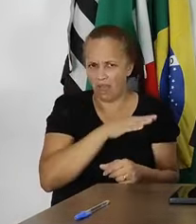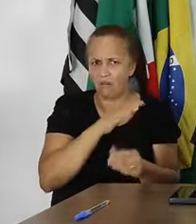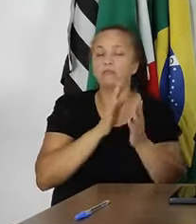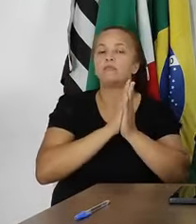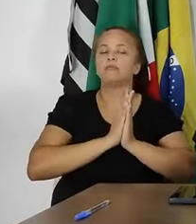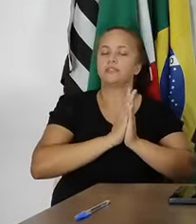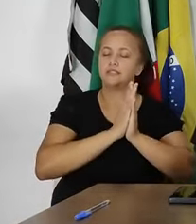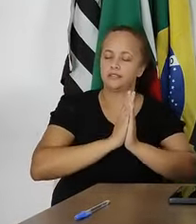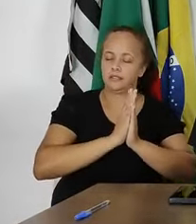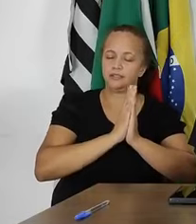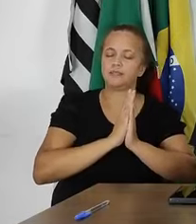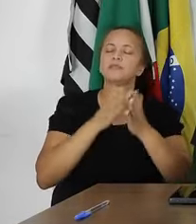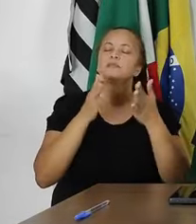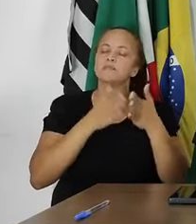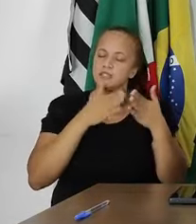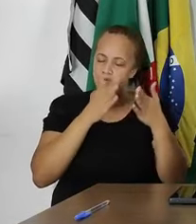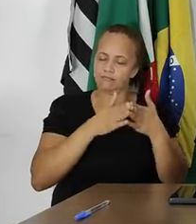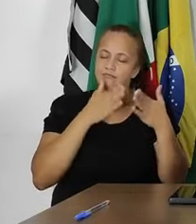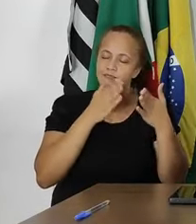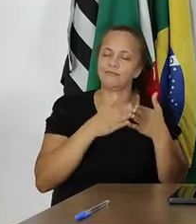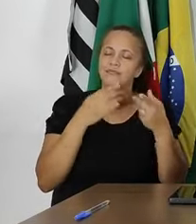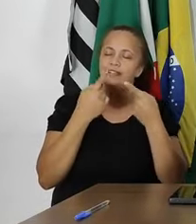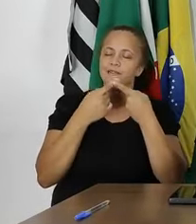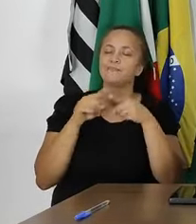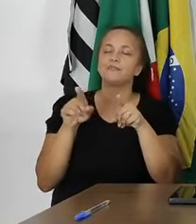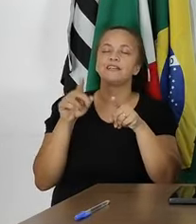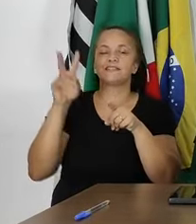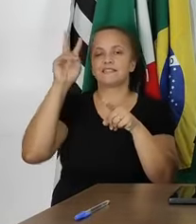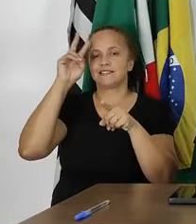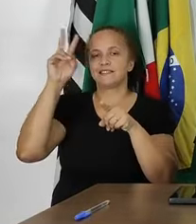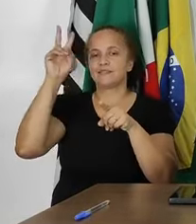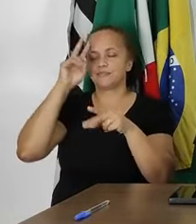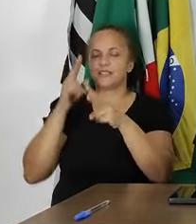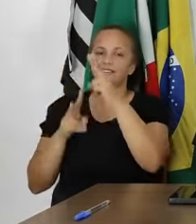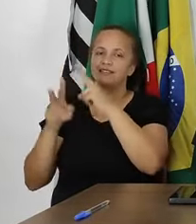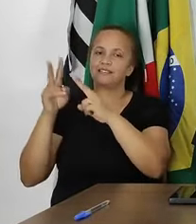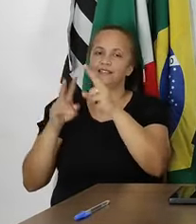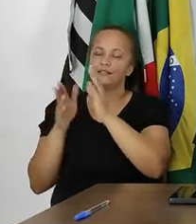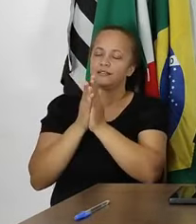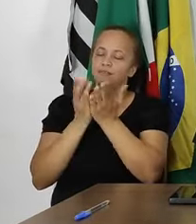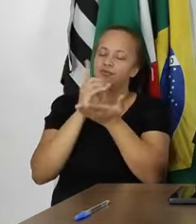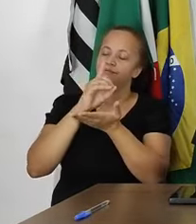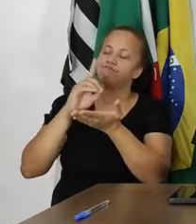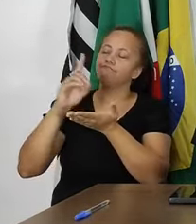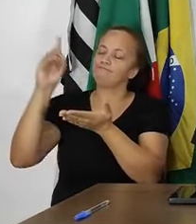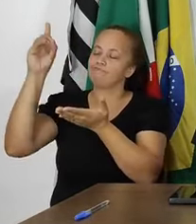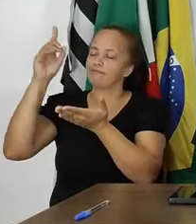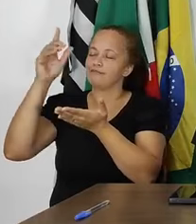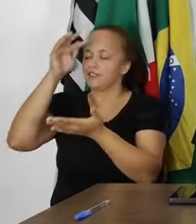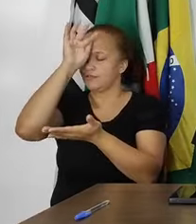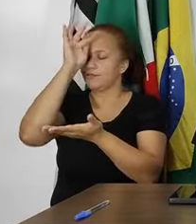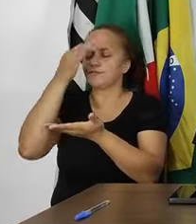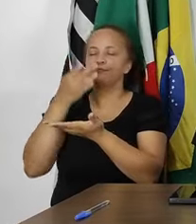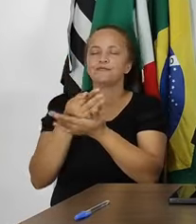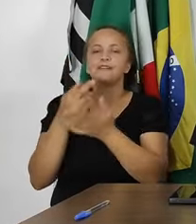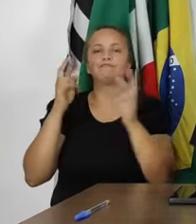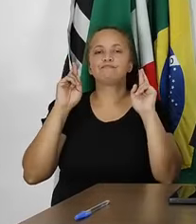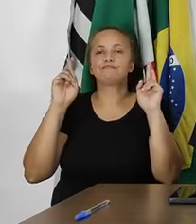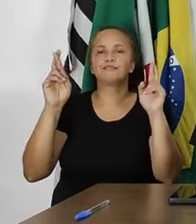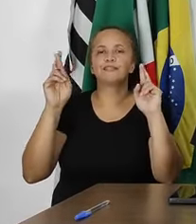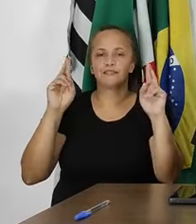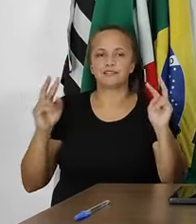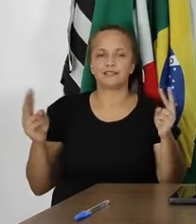sim, interceder sim, mas vamos levar a nossa mente cativa a uma palavra de fé, de esperança e de vitória, que